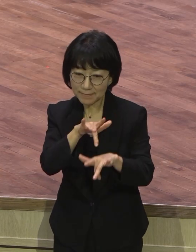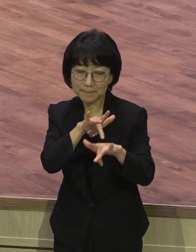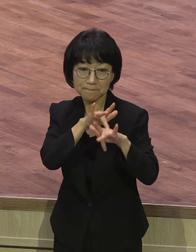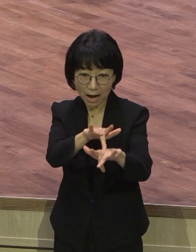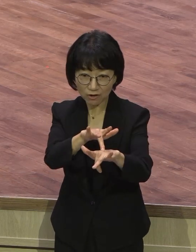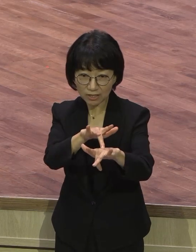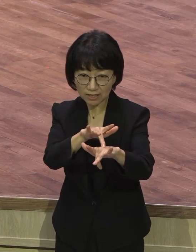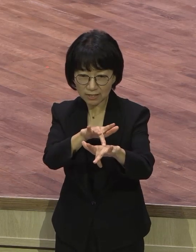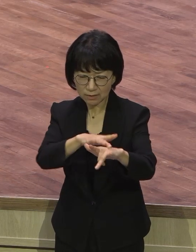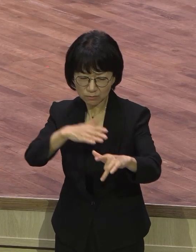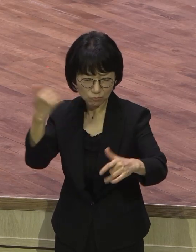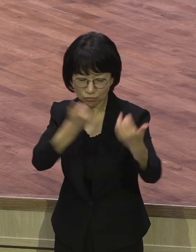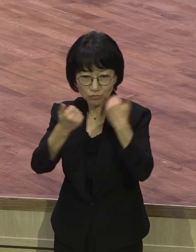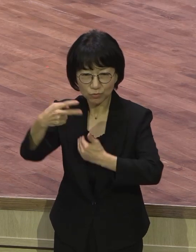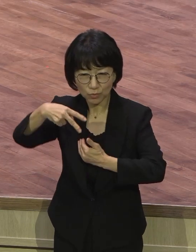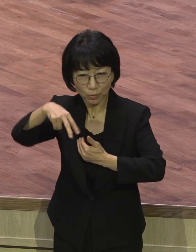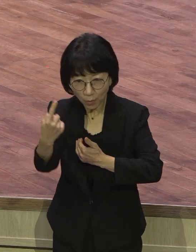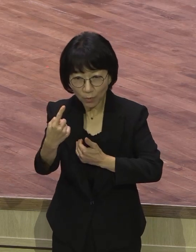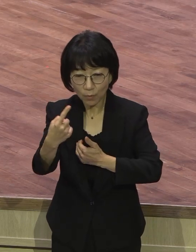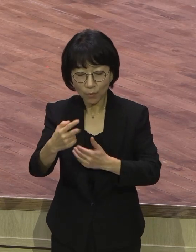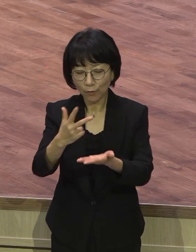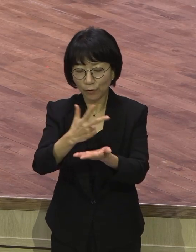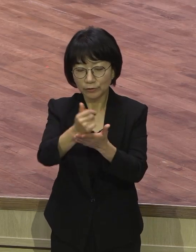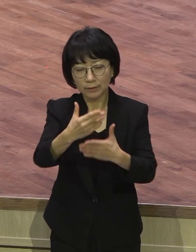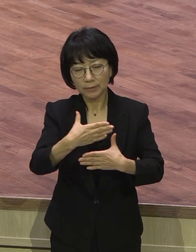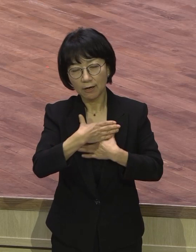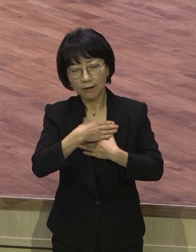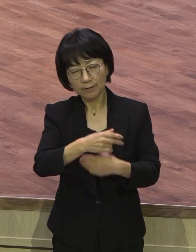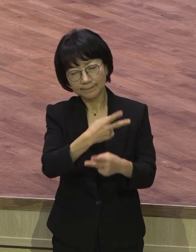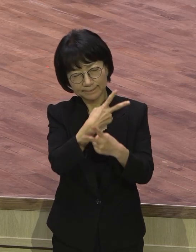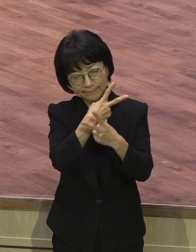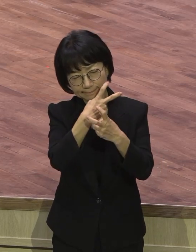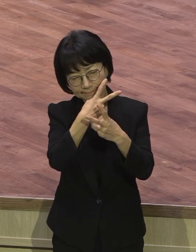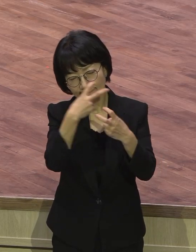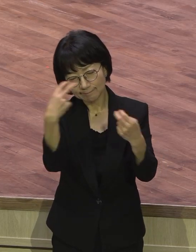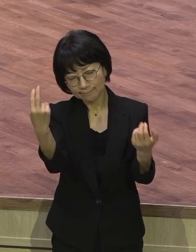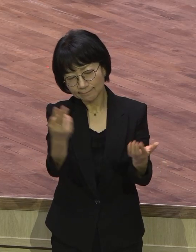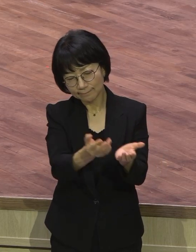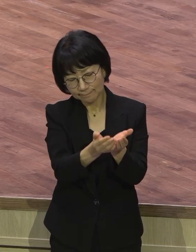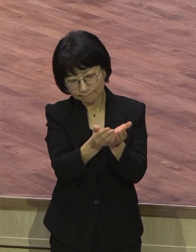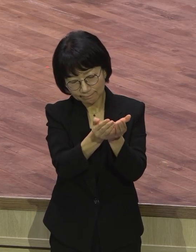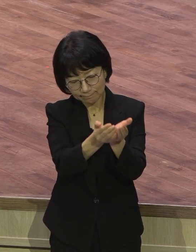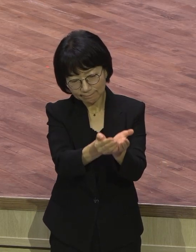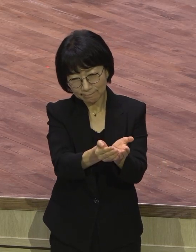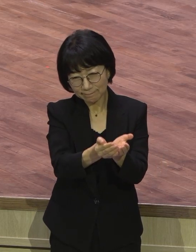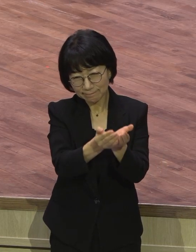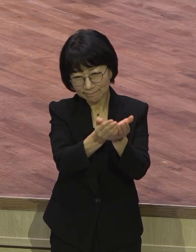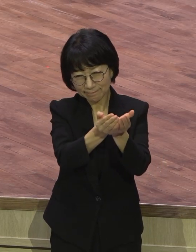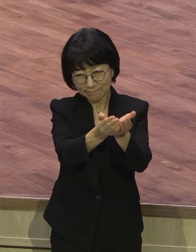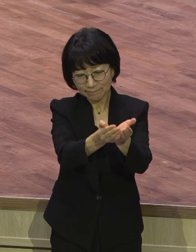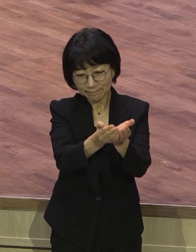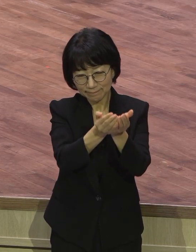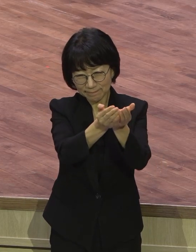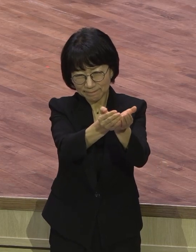막이나 아무것도 저 편안히 잠들어 누우신 배